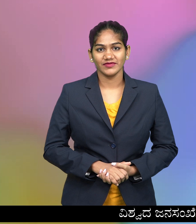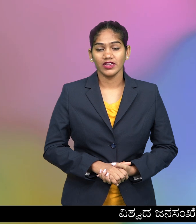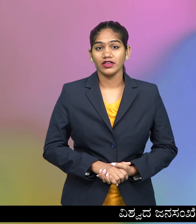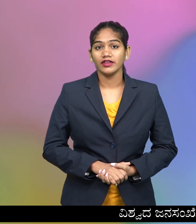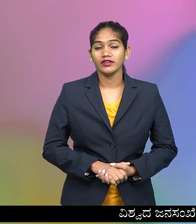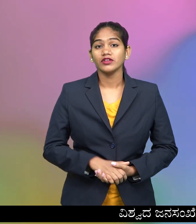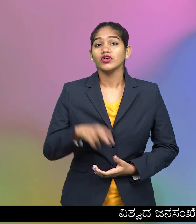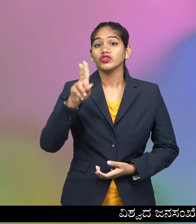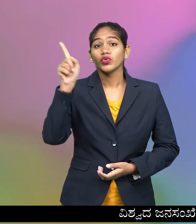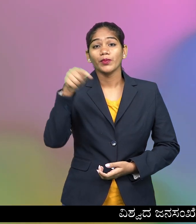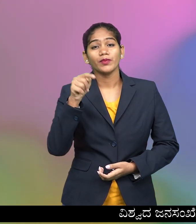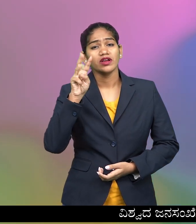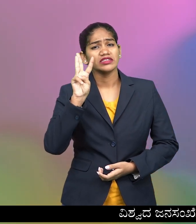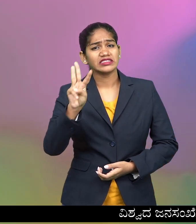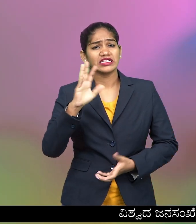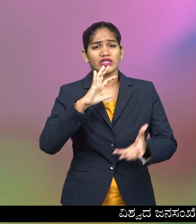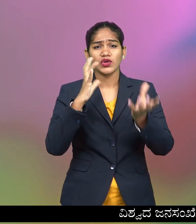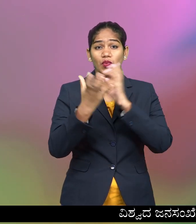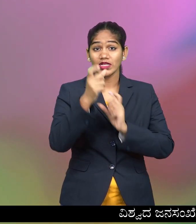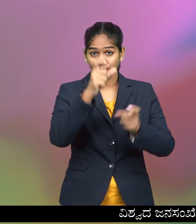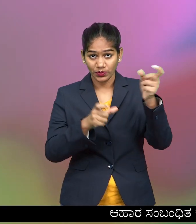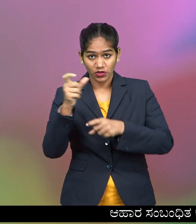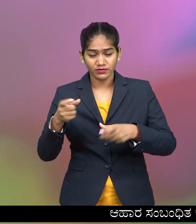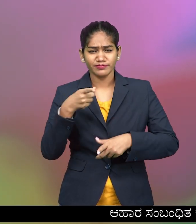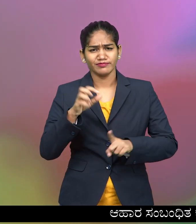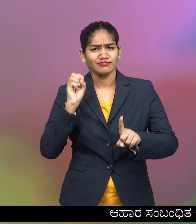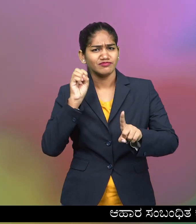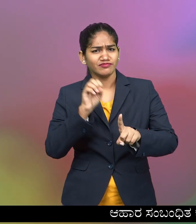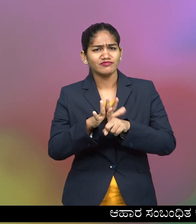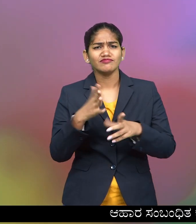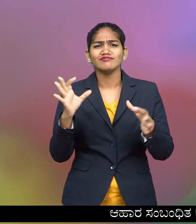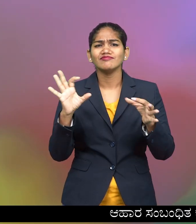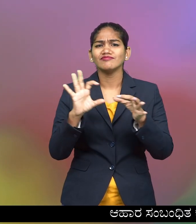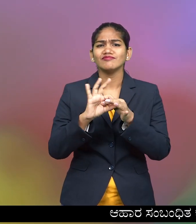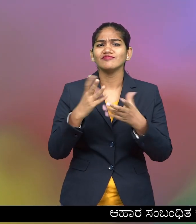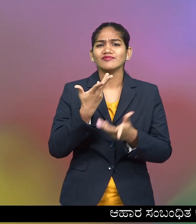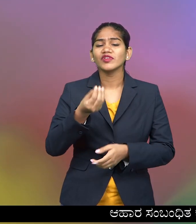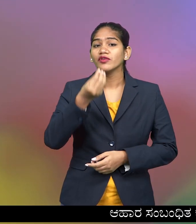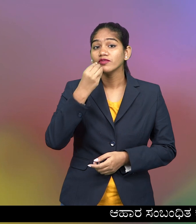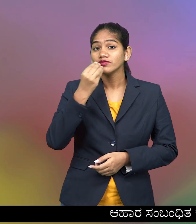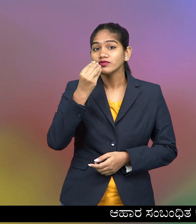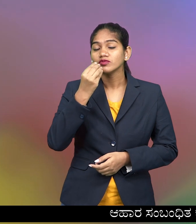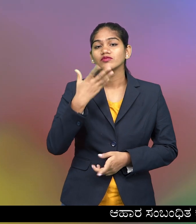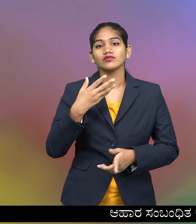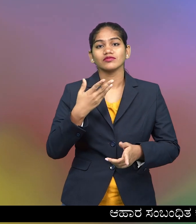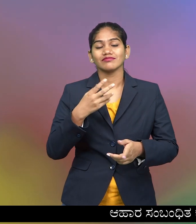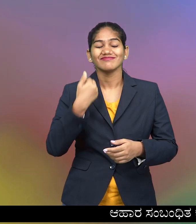ವಿಶ್ವದ ಜನಸಂಖ್ಯೆಯ 2/3 ಜನರು ಆಹಾರ ಸಂಬಂಧಿತ ಕಾಯಿಲೆಗಳಿಂದ ಪ್ರಭಾವಿತರಾಗಿದ್ದಾರೆ.